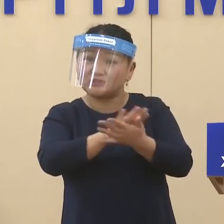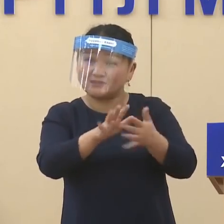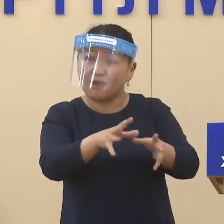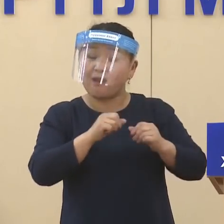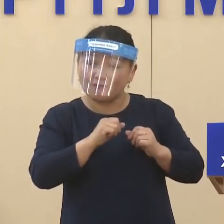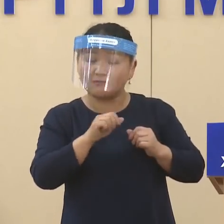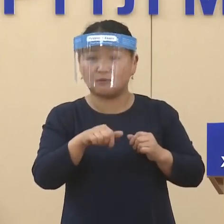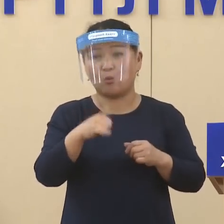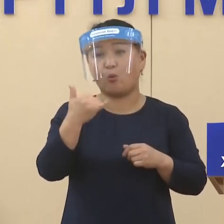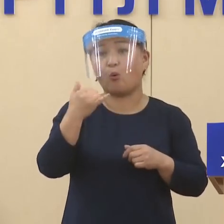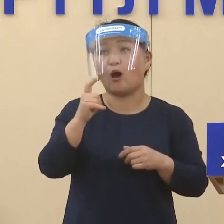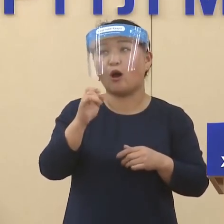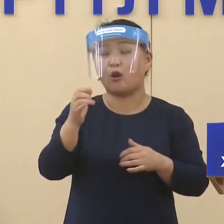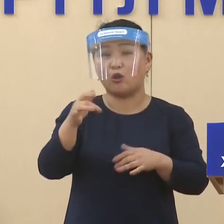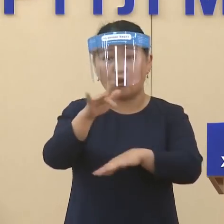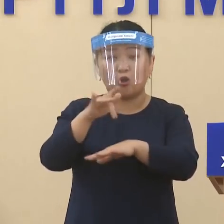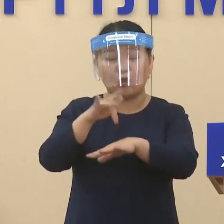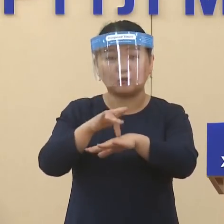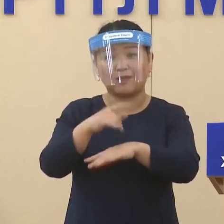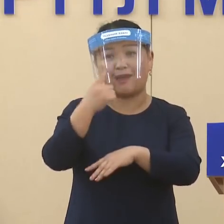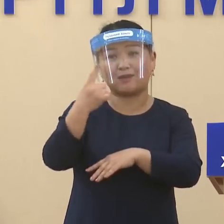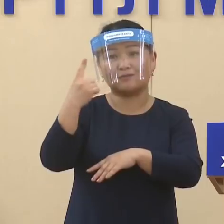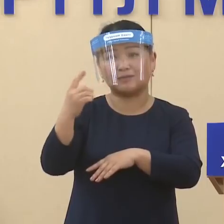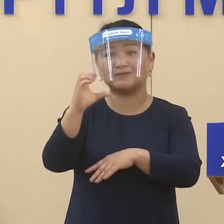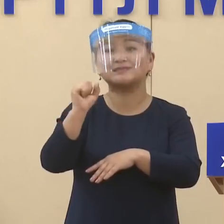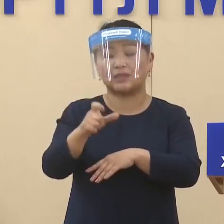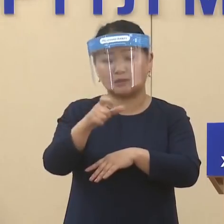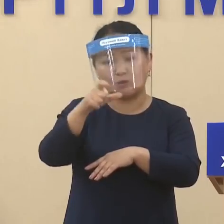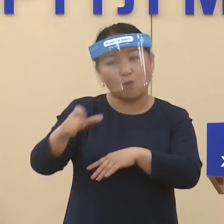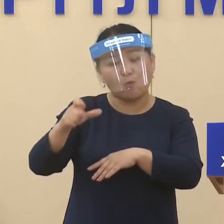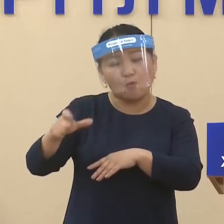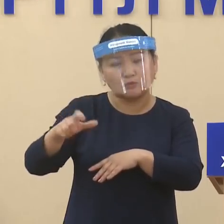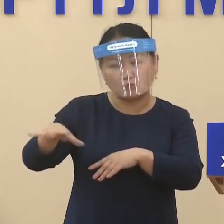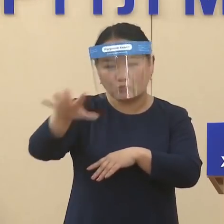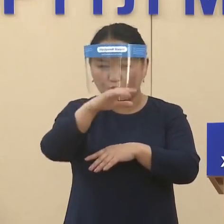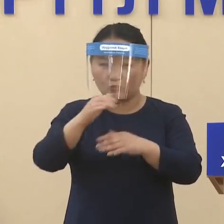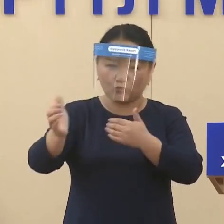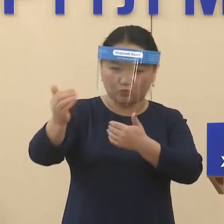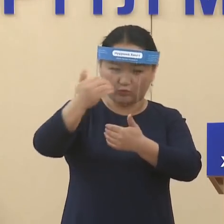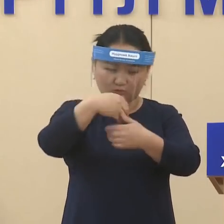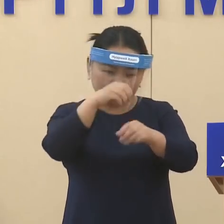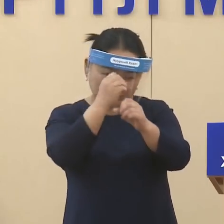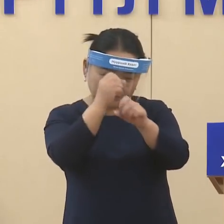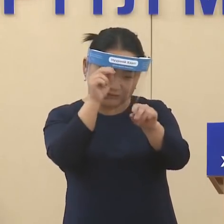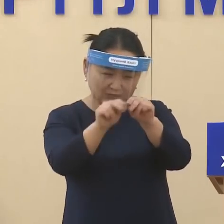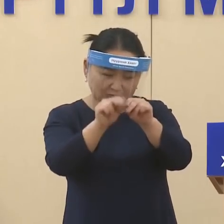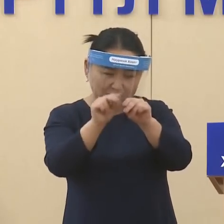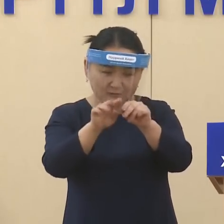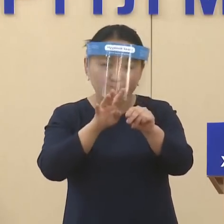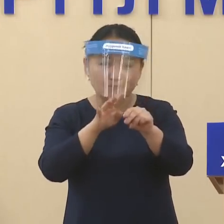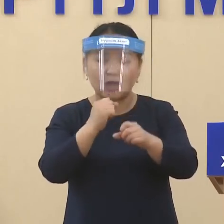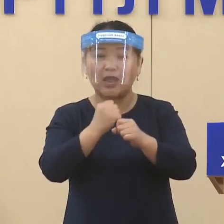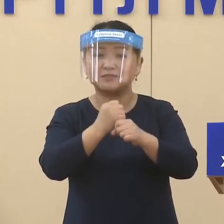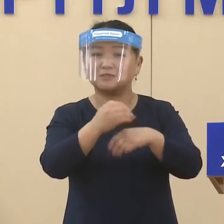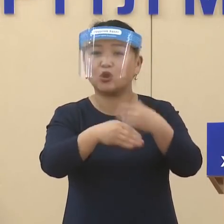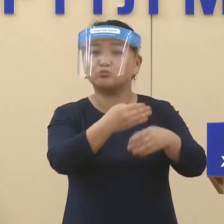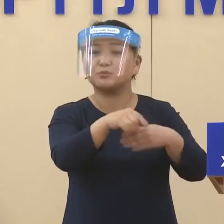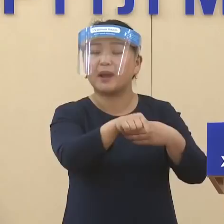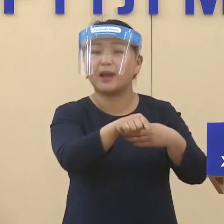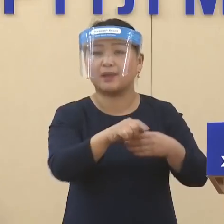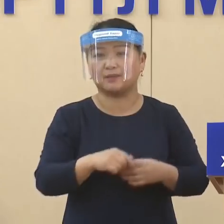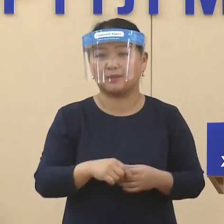түүнээс хойш Ухаан хотын нийт 11 сая оршин суугчдыг бүгдийг нь шинжилгээнд хамруулах ажил бол эд хийгдэж байна.